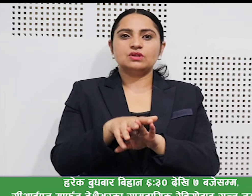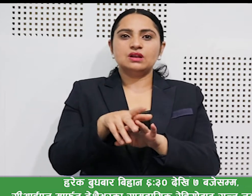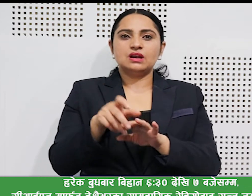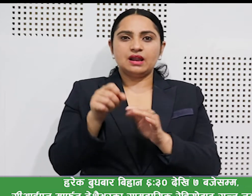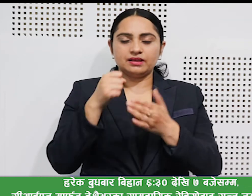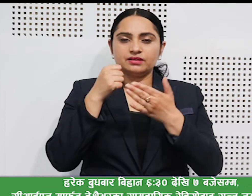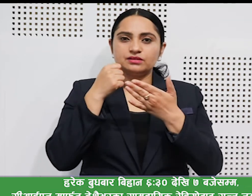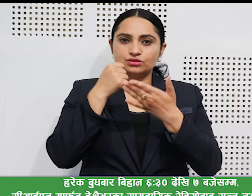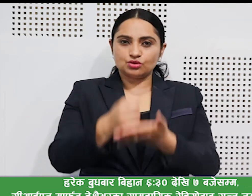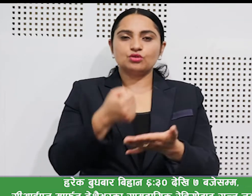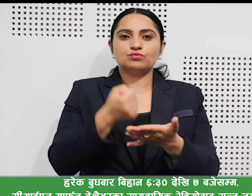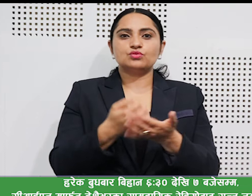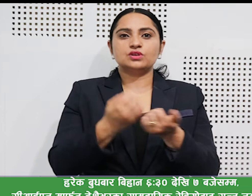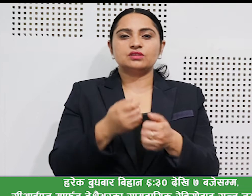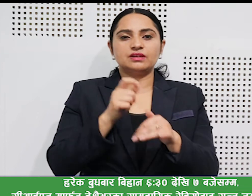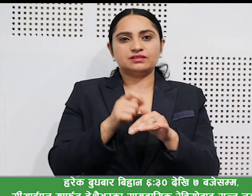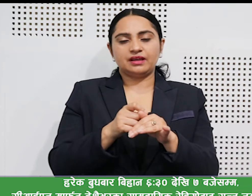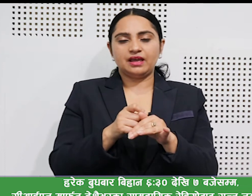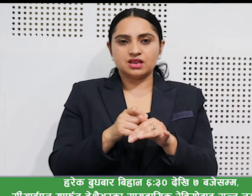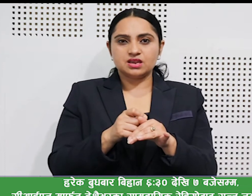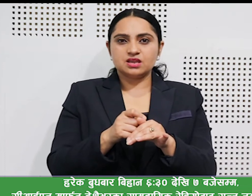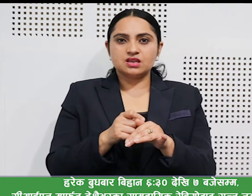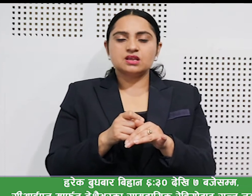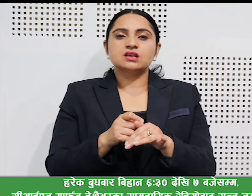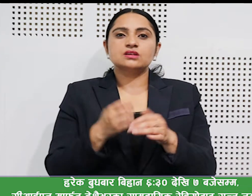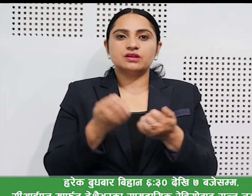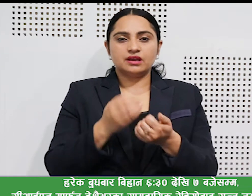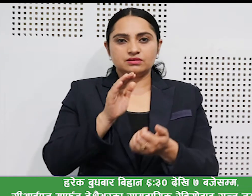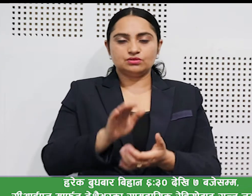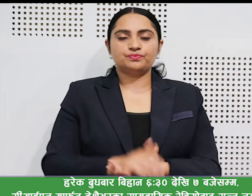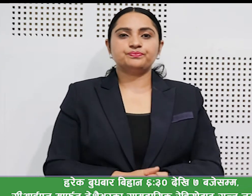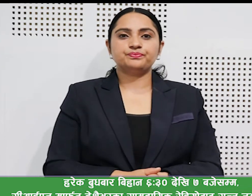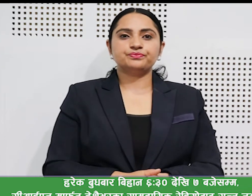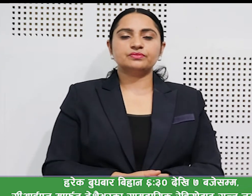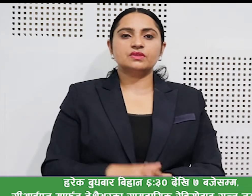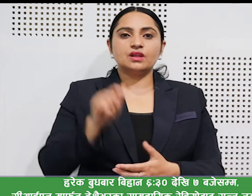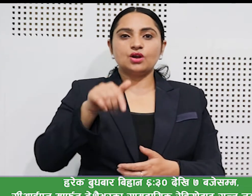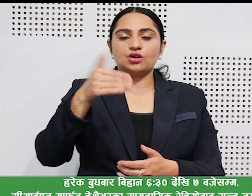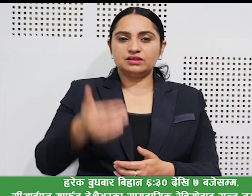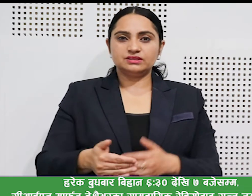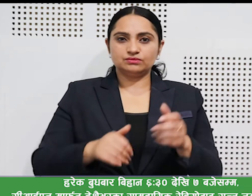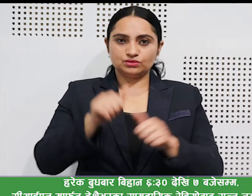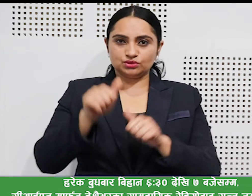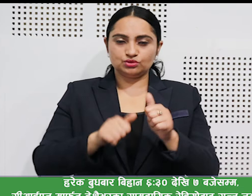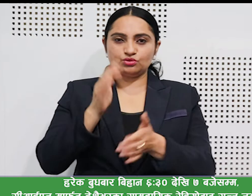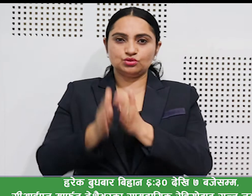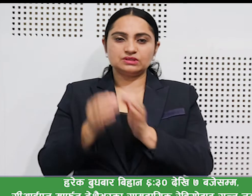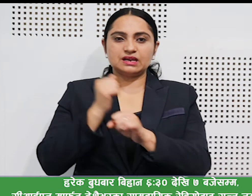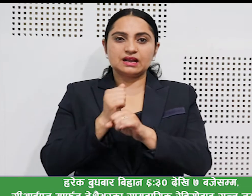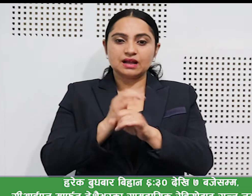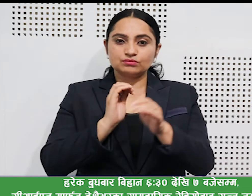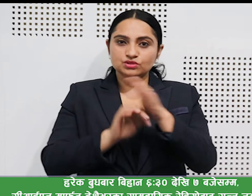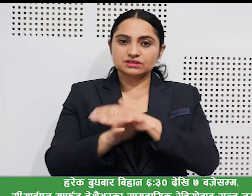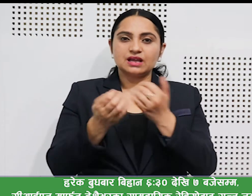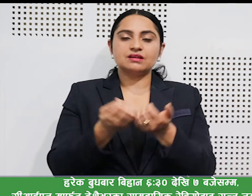हाम्रा तयारीहरूलाई केन्द्रित गर्न हामी सबै निकायलाई सेन्सिटाइज गर्ने काम गरेका छौँ। अहिलेसम्म यहाँले जुन योजना कार्यान्वयनमा लग्नु